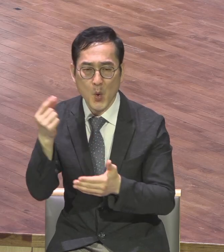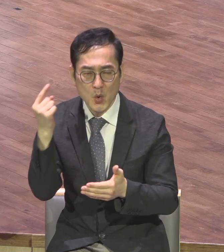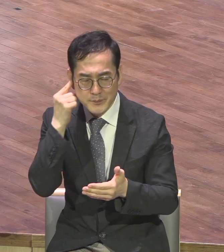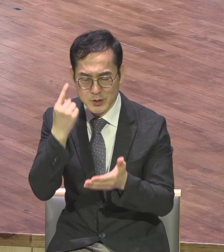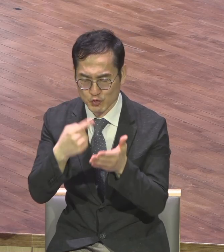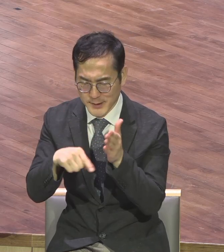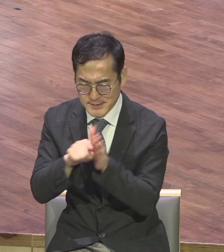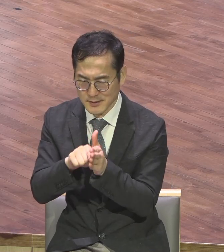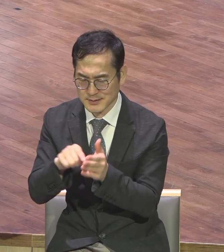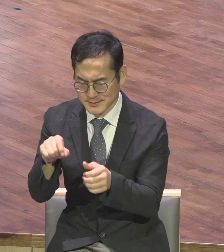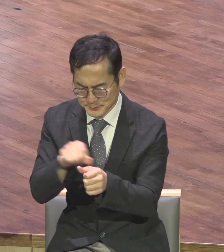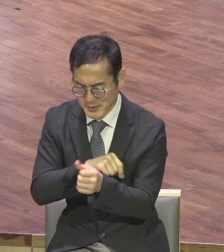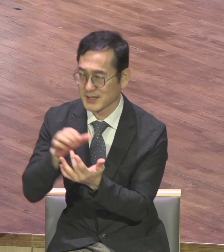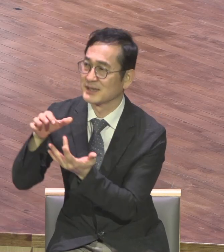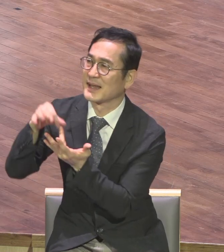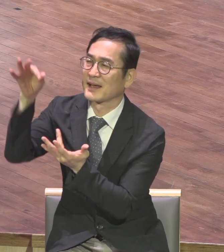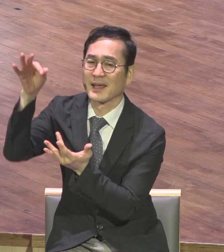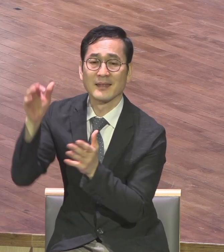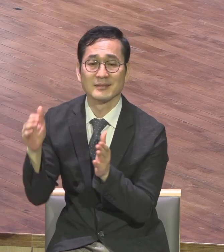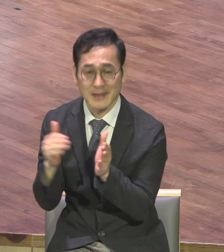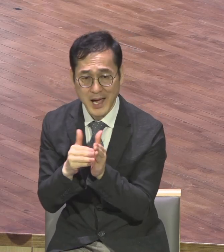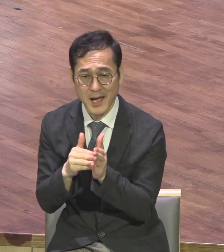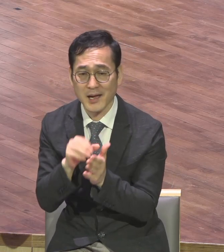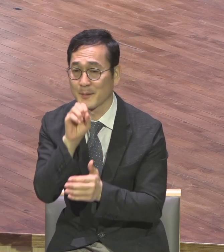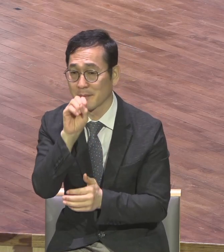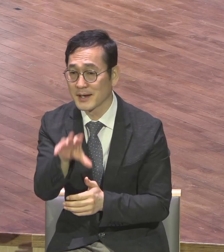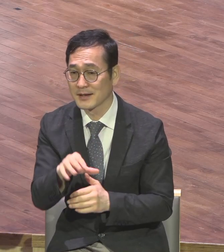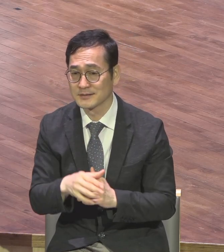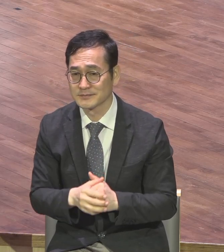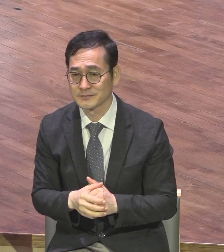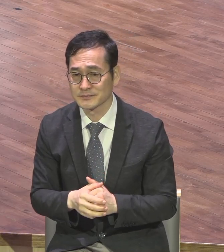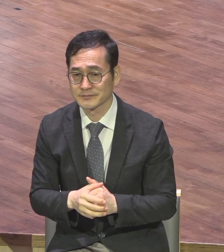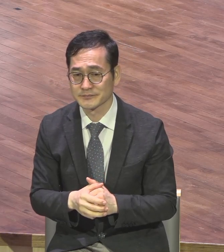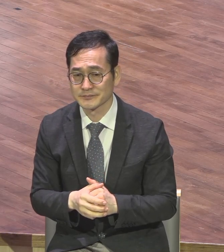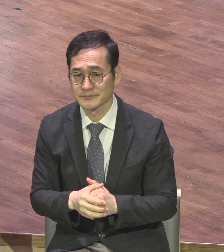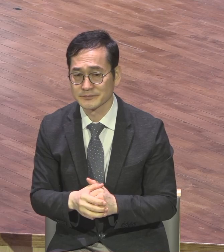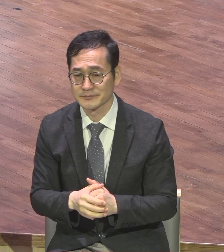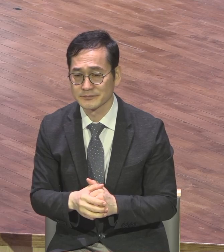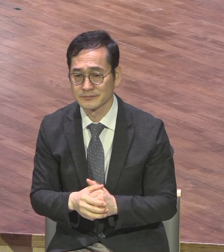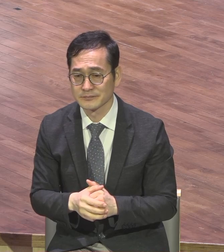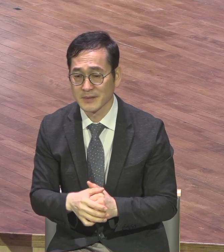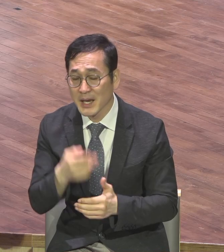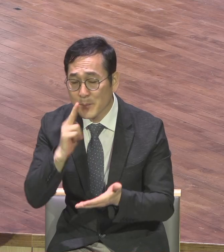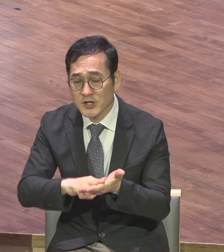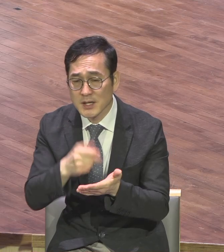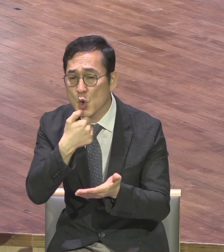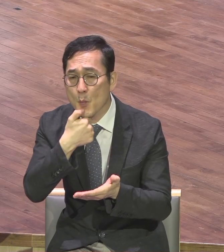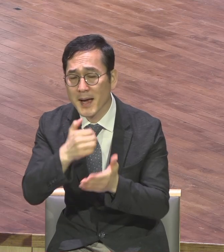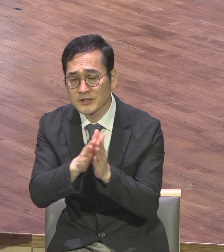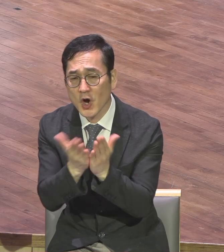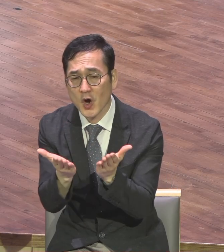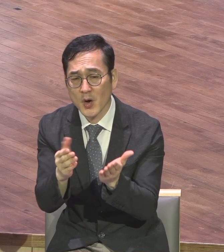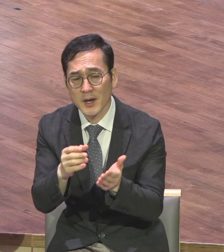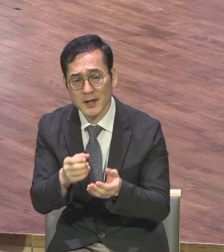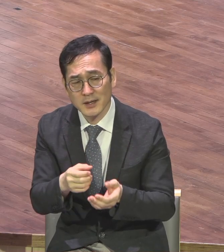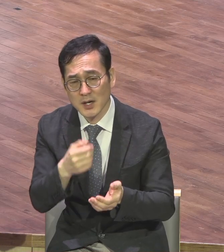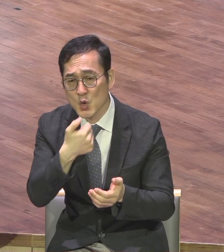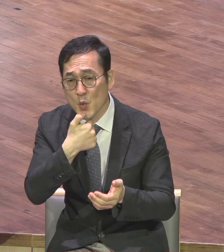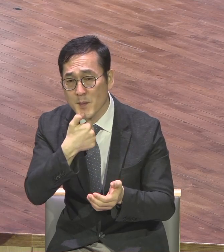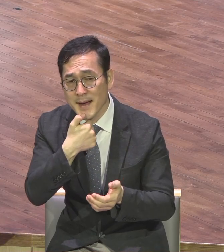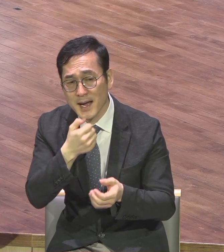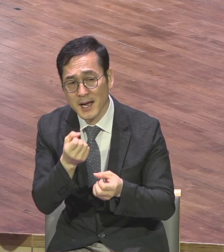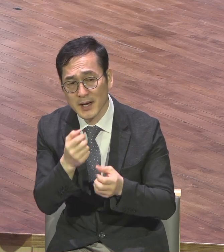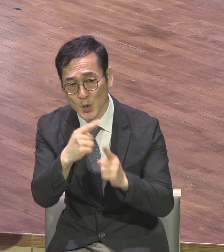입었다 라고 그렇게 소개를 하면서 로마서를 시작하지요. 사실 이 사도 바울은